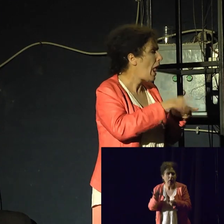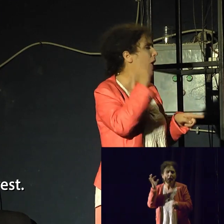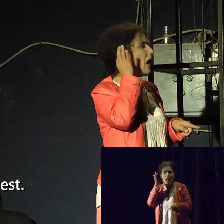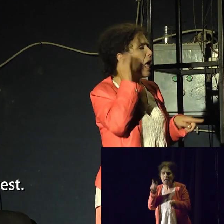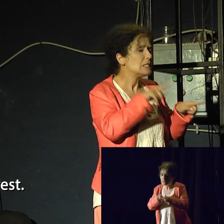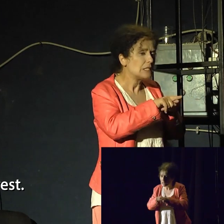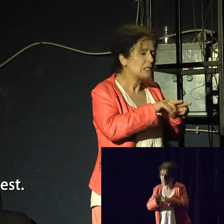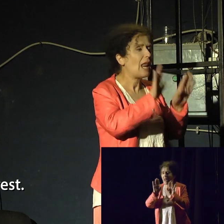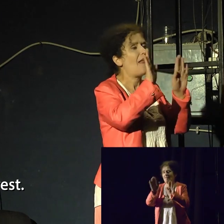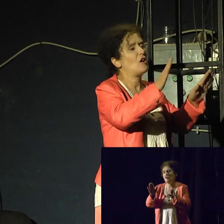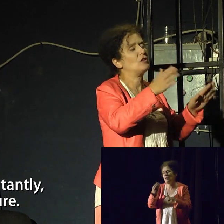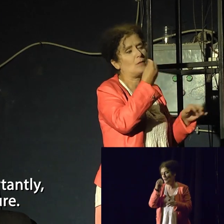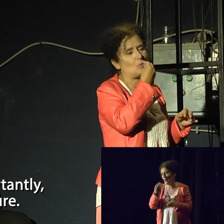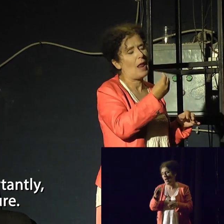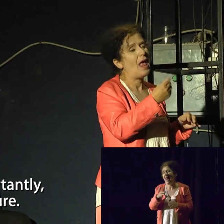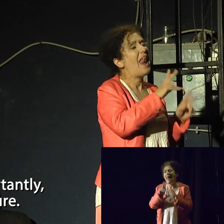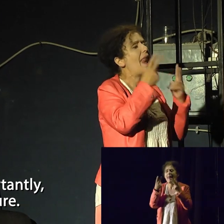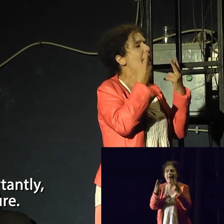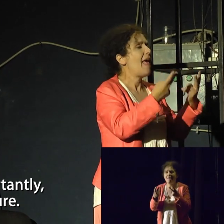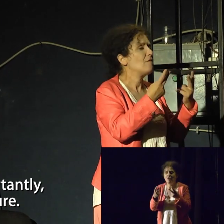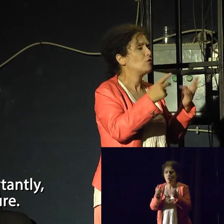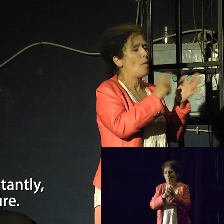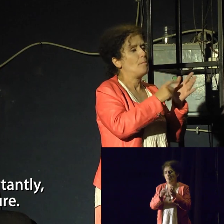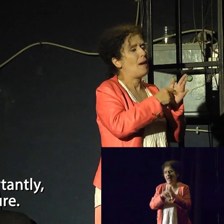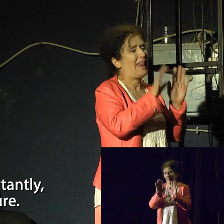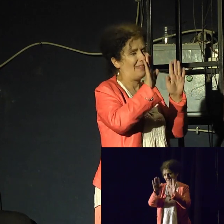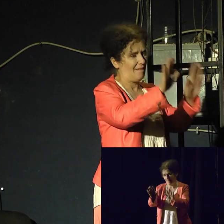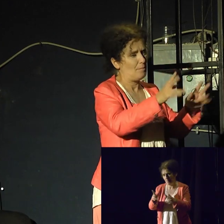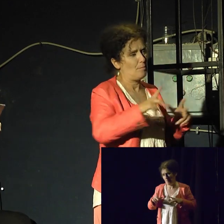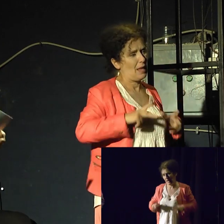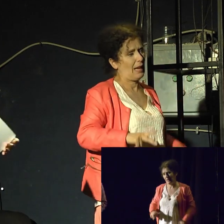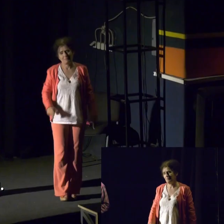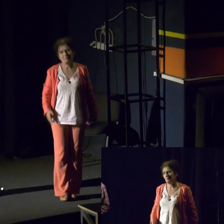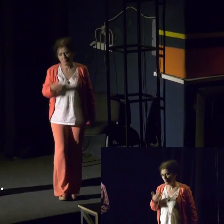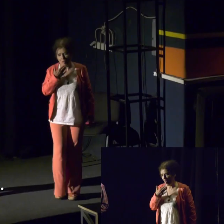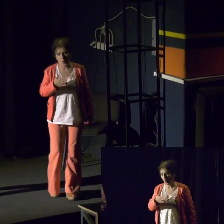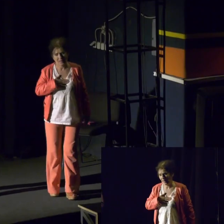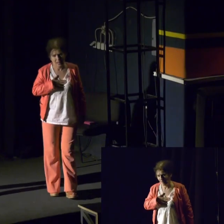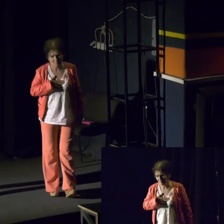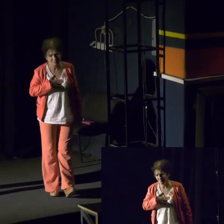за вашите најмили. Најважно се, барајте иднина. Благодарам.